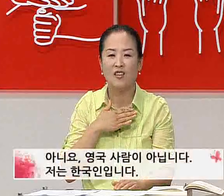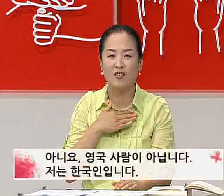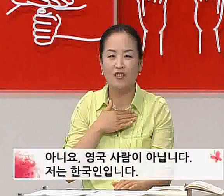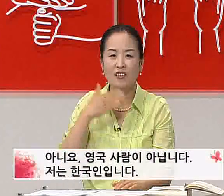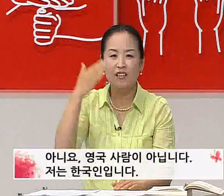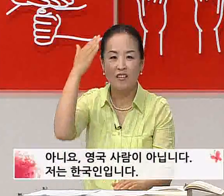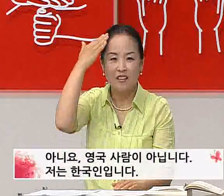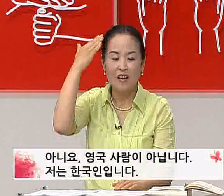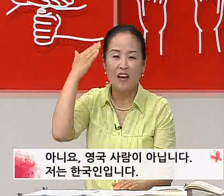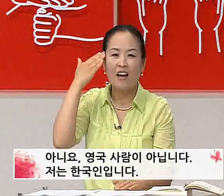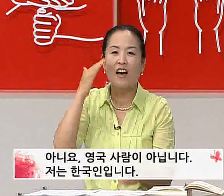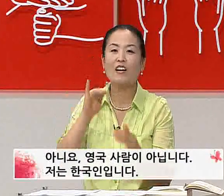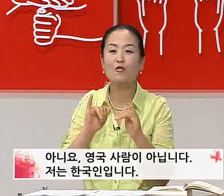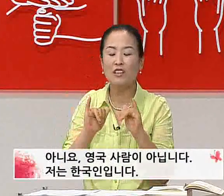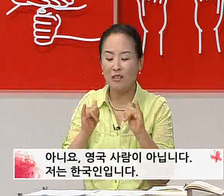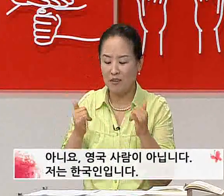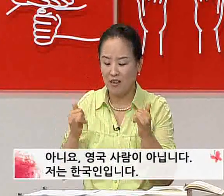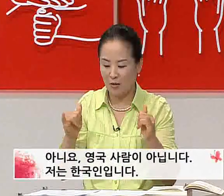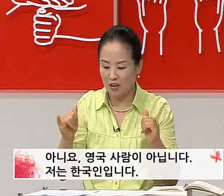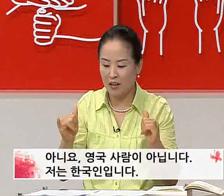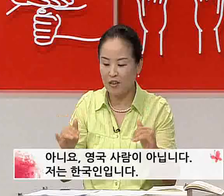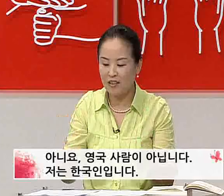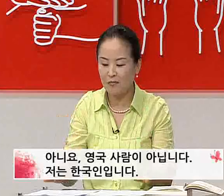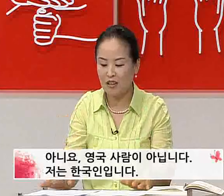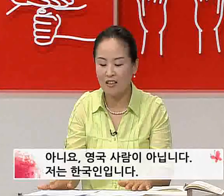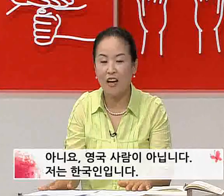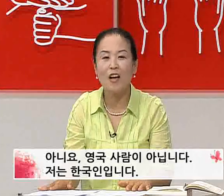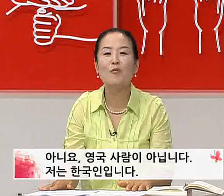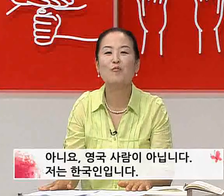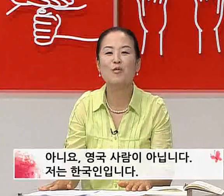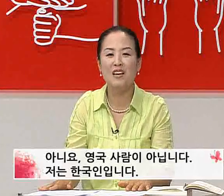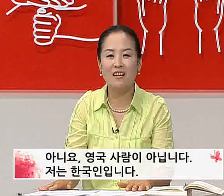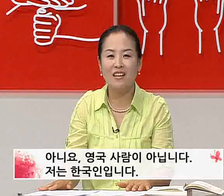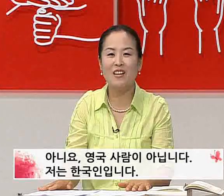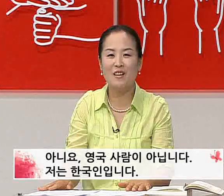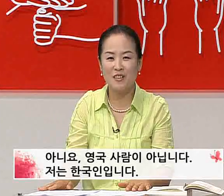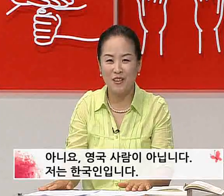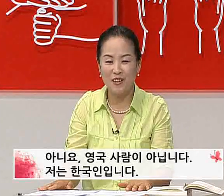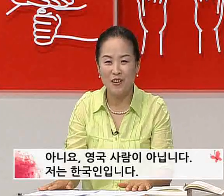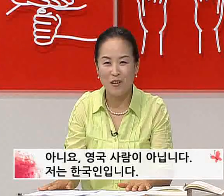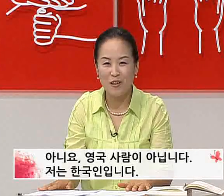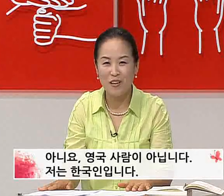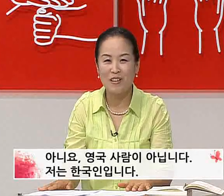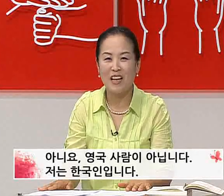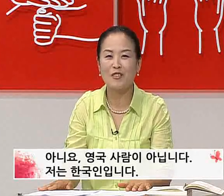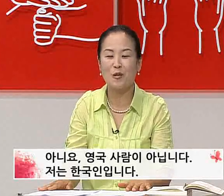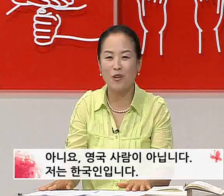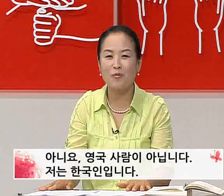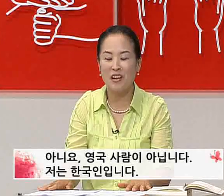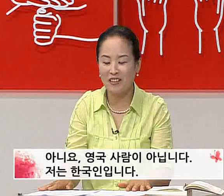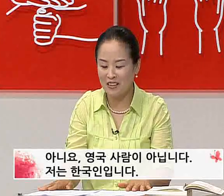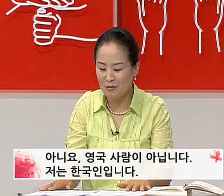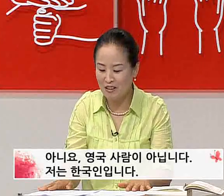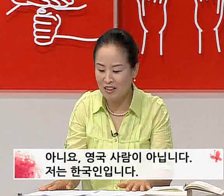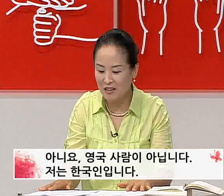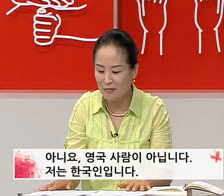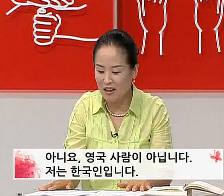저는 한국인입니다라고 대답을 했습니다. 자, 문장이 길어서 다소 어렵다는 느낌이 들겠지만